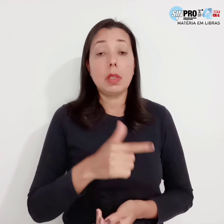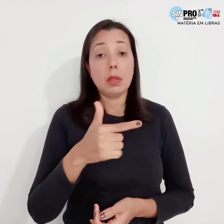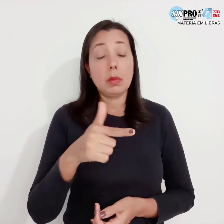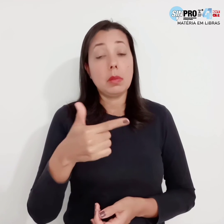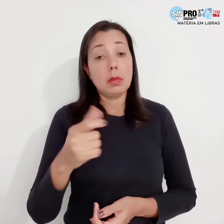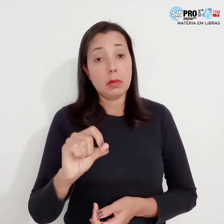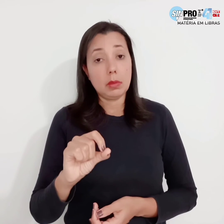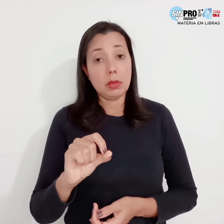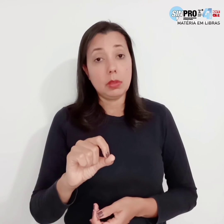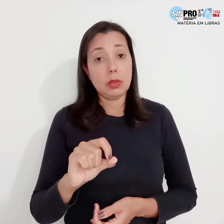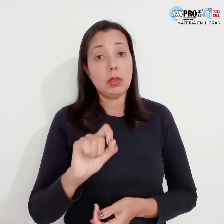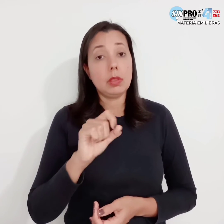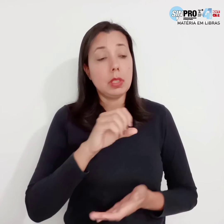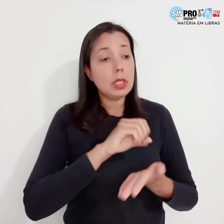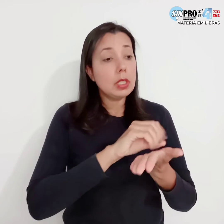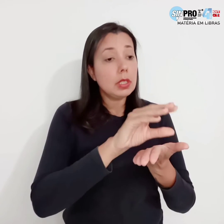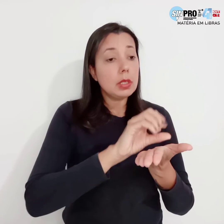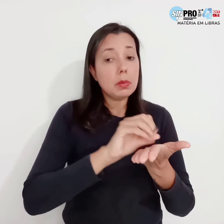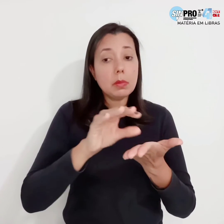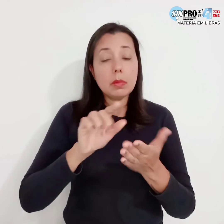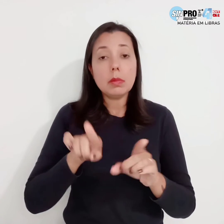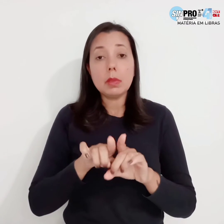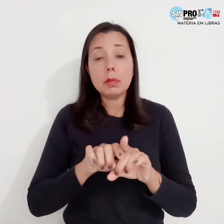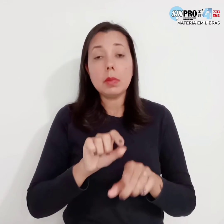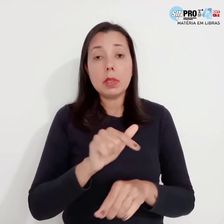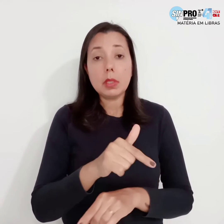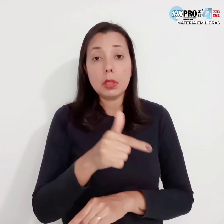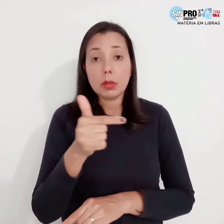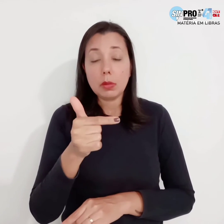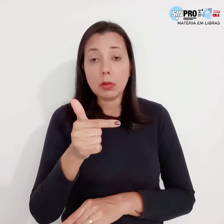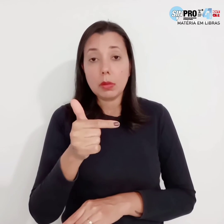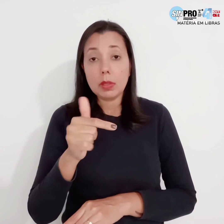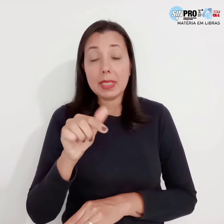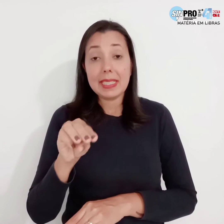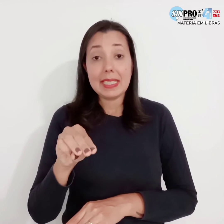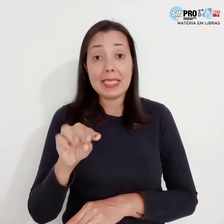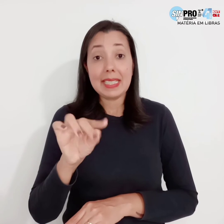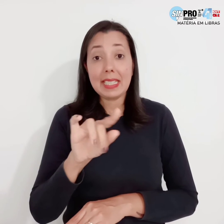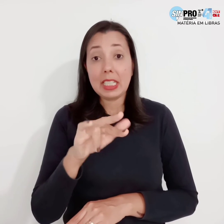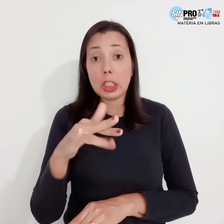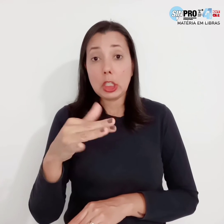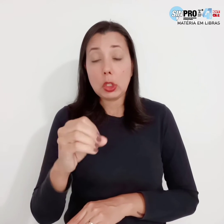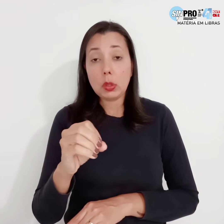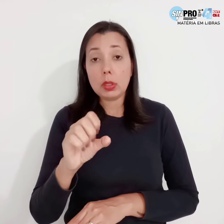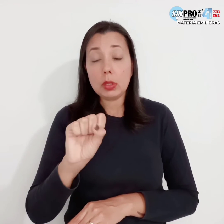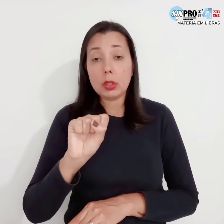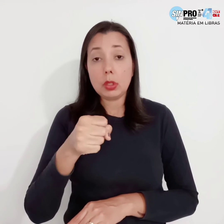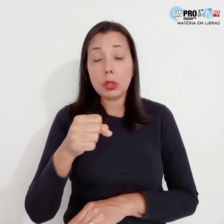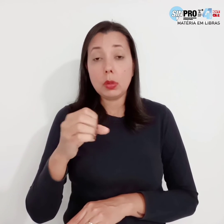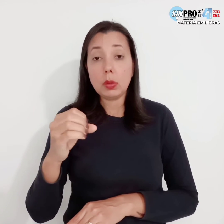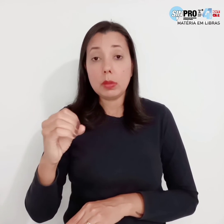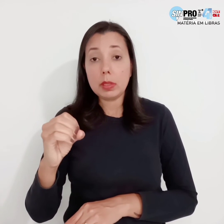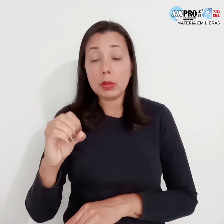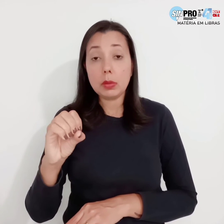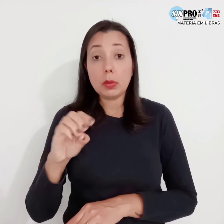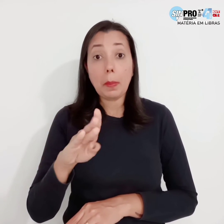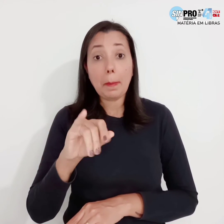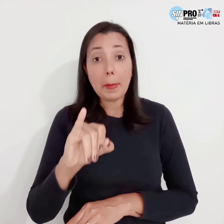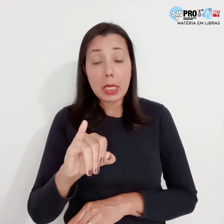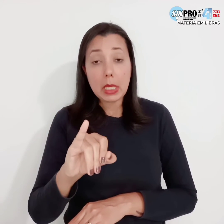2020, distribuiu 2 trilhões e 800 bilhões para o